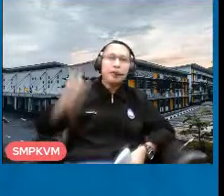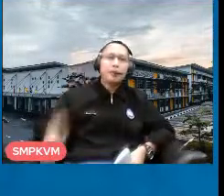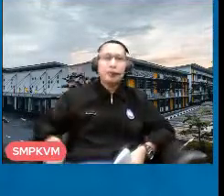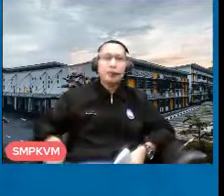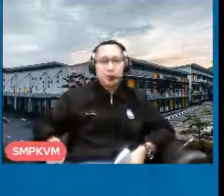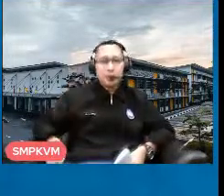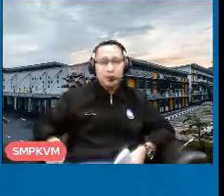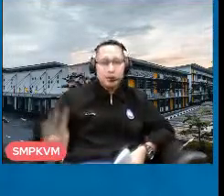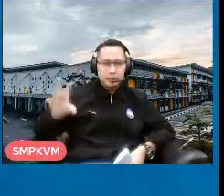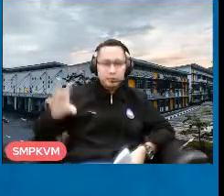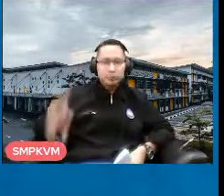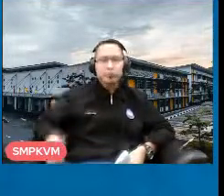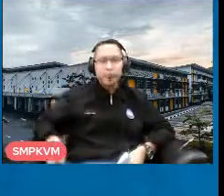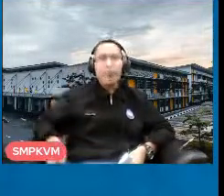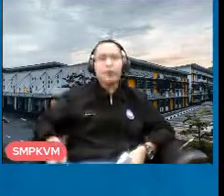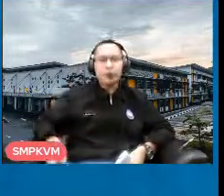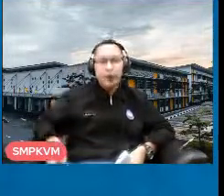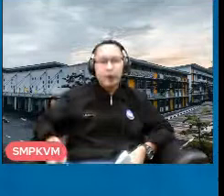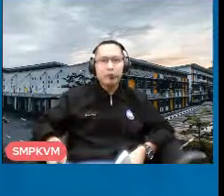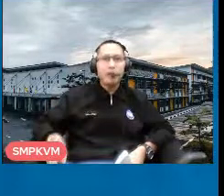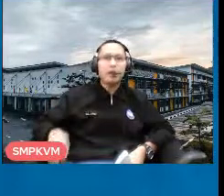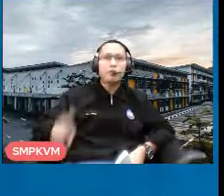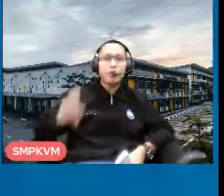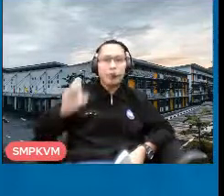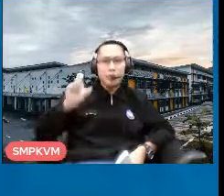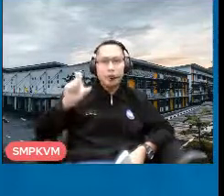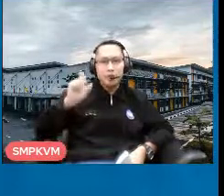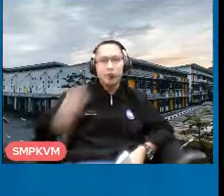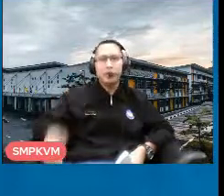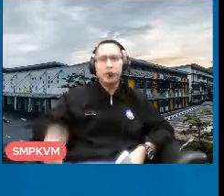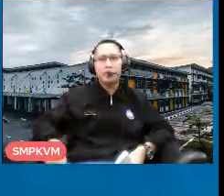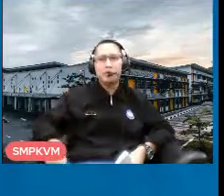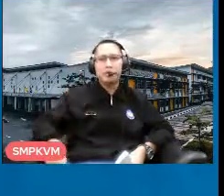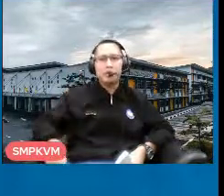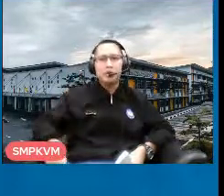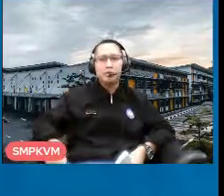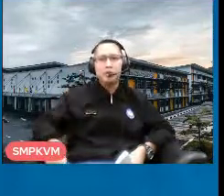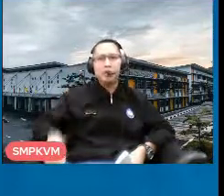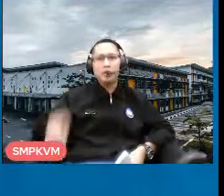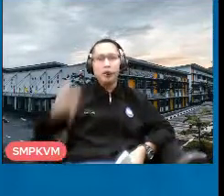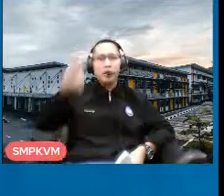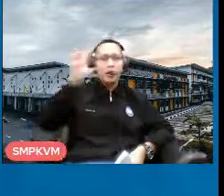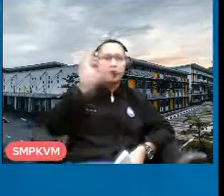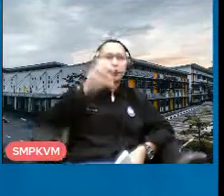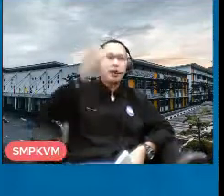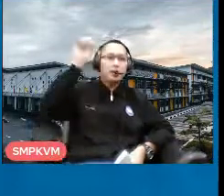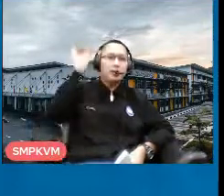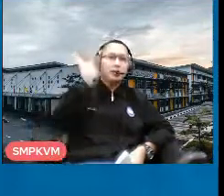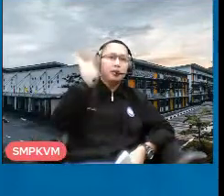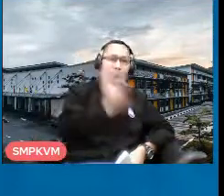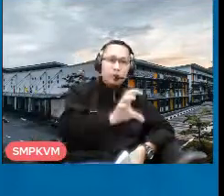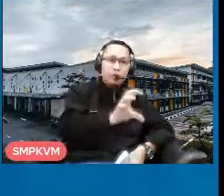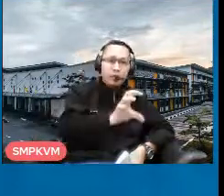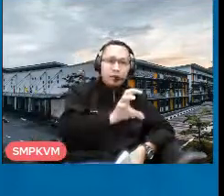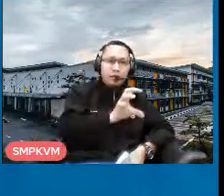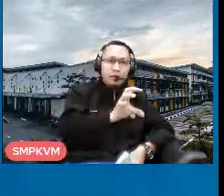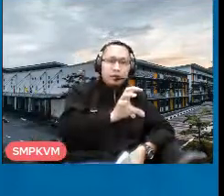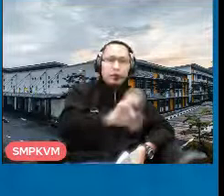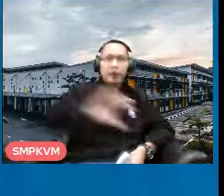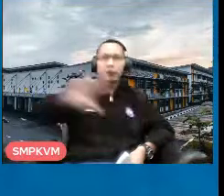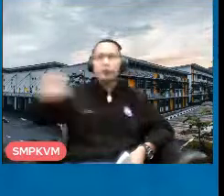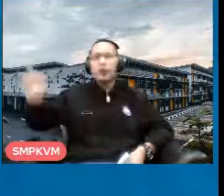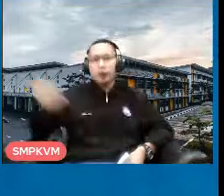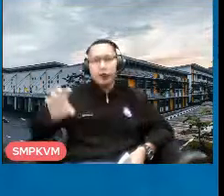tanpa latihan dimana-mana Pap kenyataan supaya kamu mendapat 50 kini mungkin hari ini saya tetap bunyi